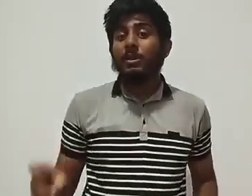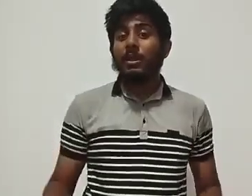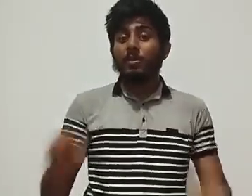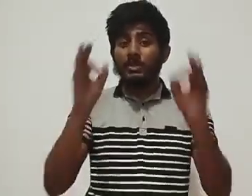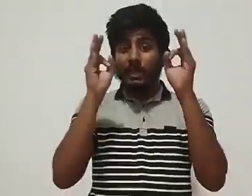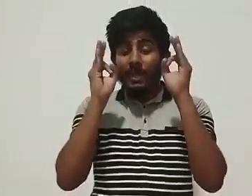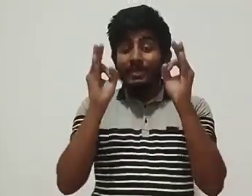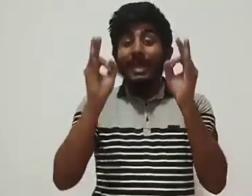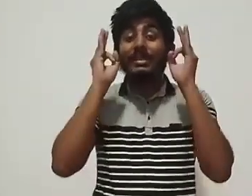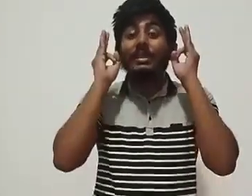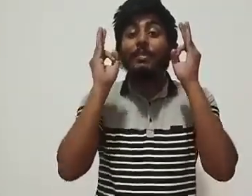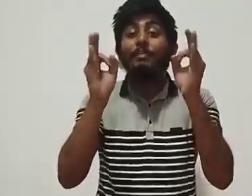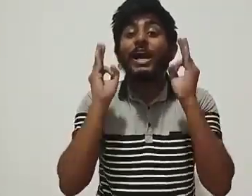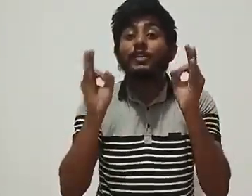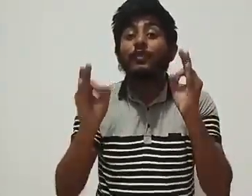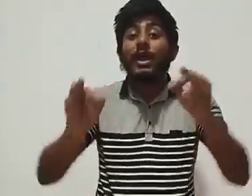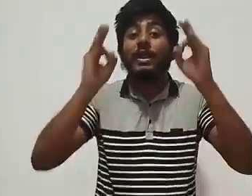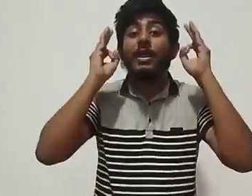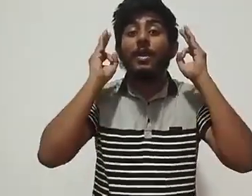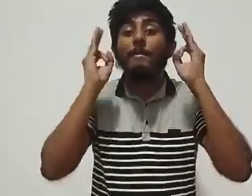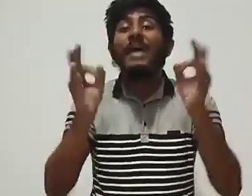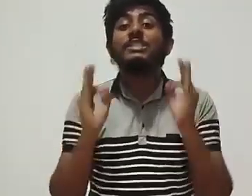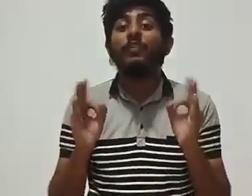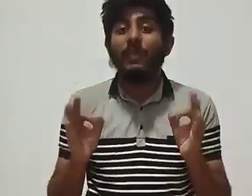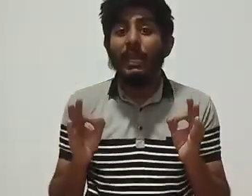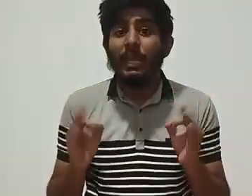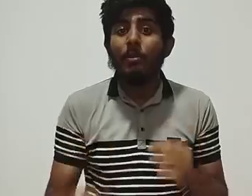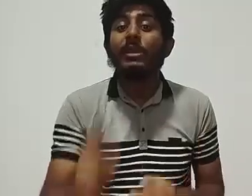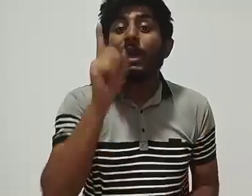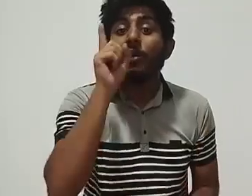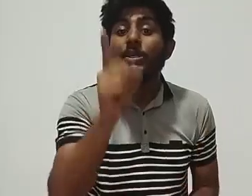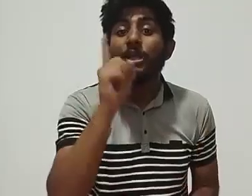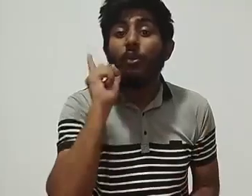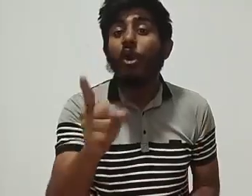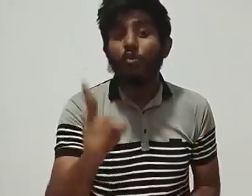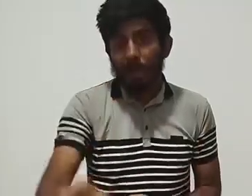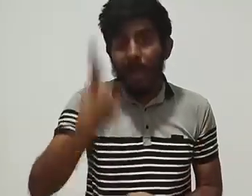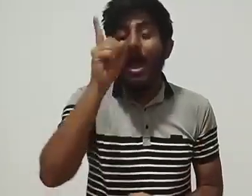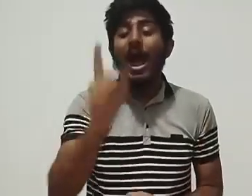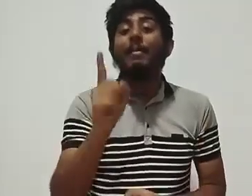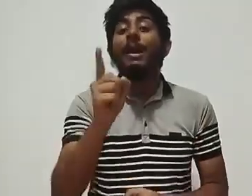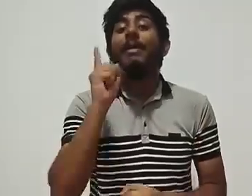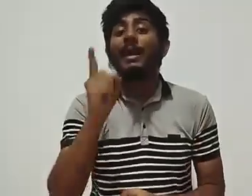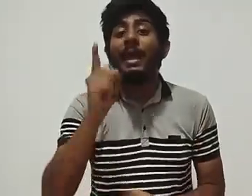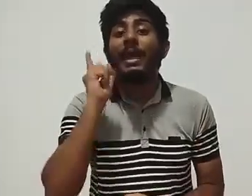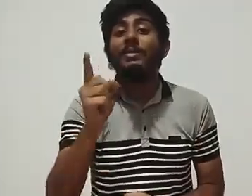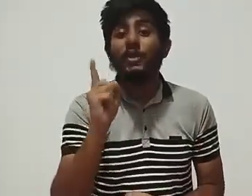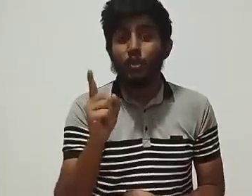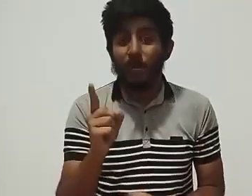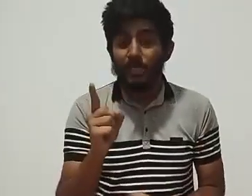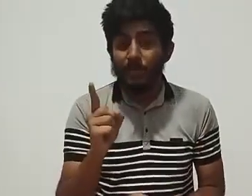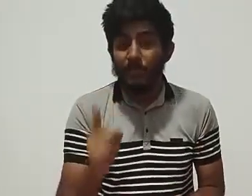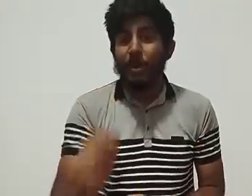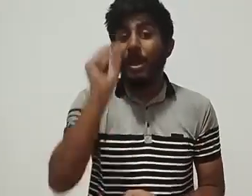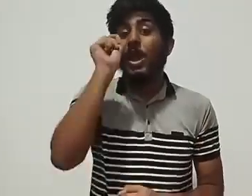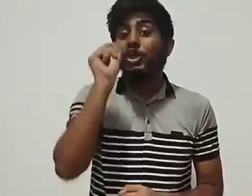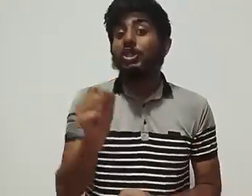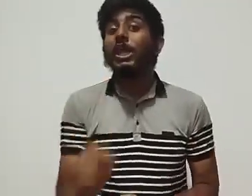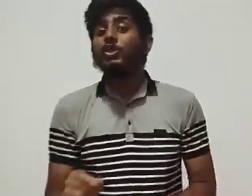দেখানো হয়েছে, তাদেরকে ব্রাশ ফায়ারের ম্যাসিভ কিলিং এর ভয় দেখানো হয়েছে, নয়তোবা আমার ভাইয়েরা এখান থেকে সরে আসতে পারতো না। শেষ